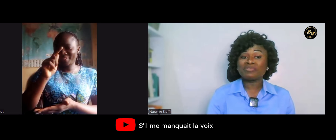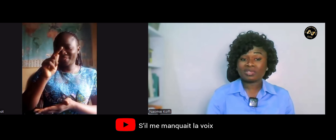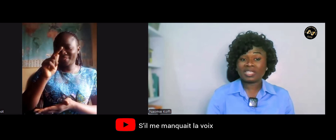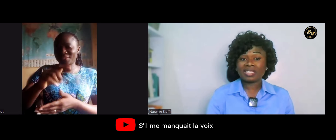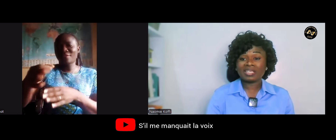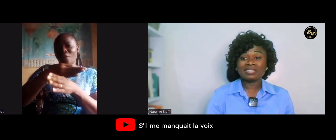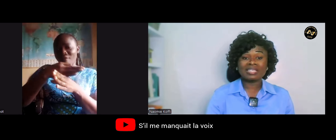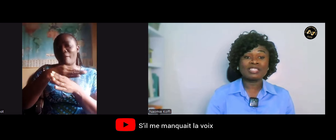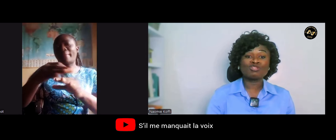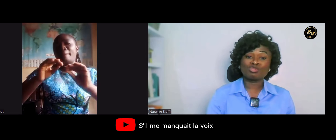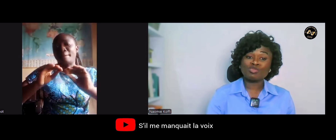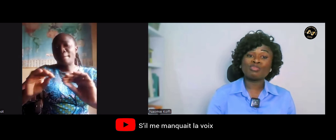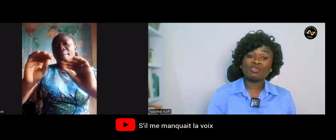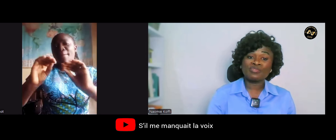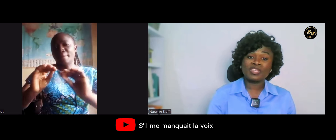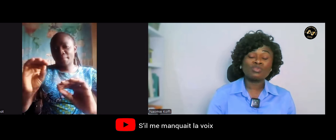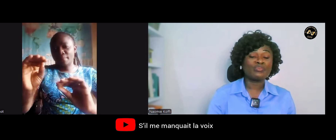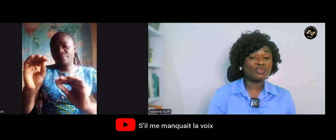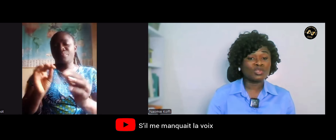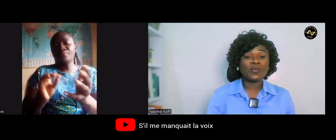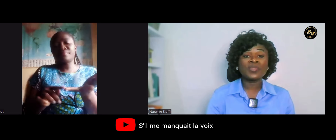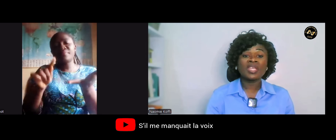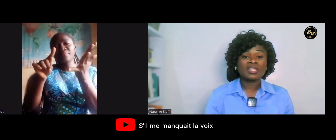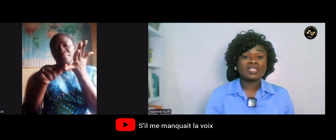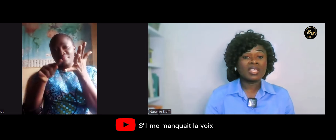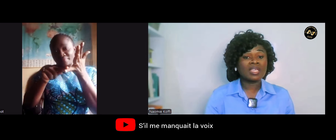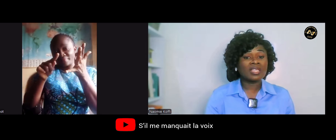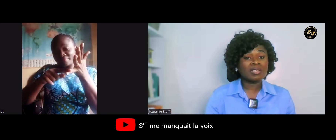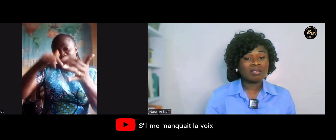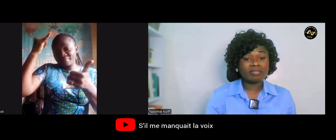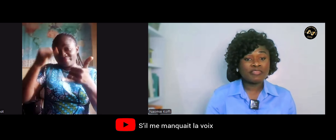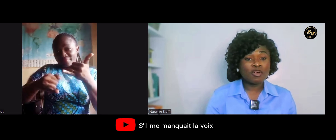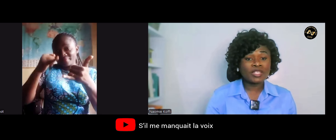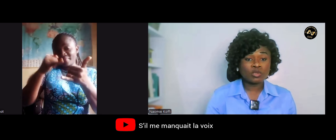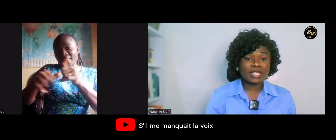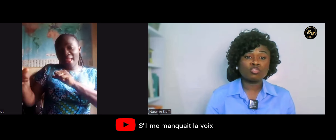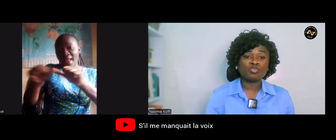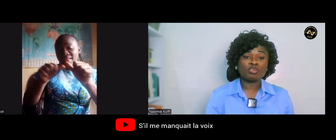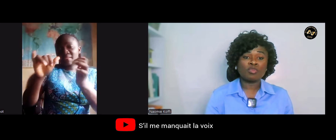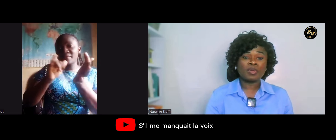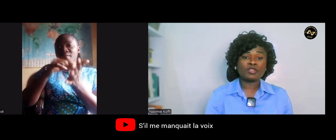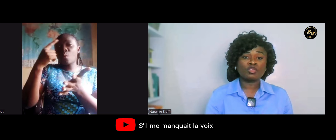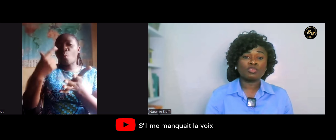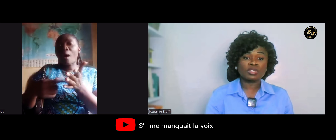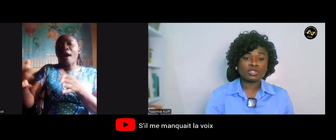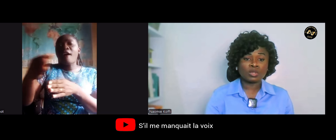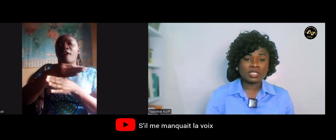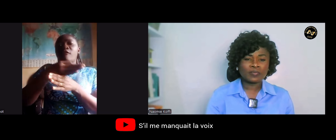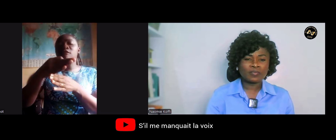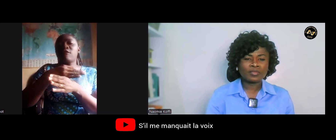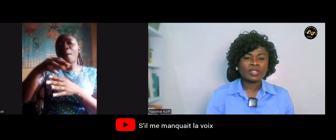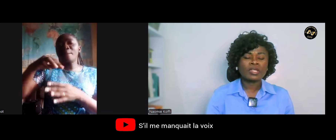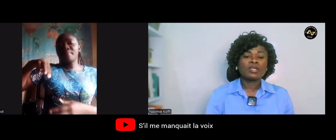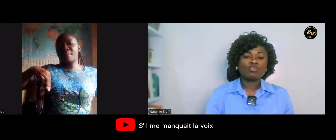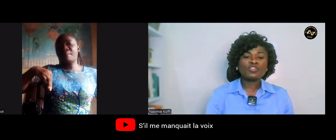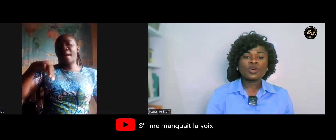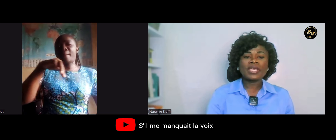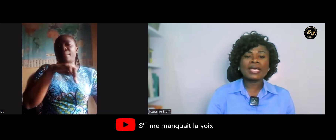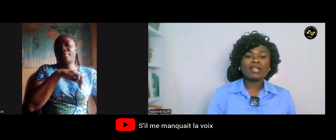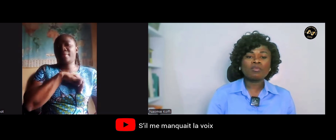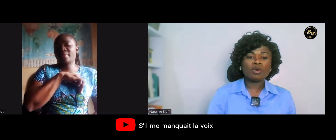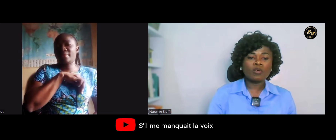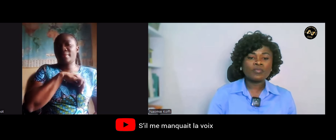pour avorter. Et ça, c'est dangereux pour leur vie. Nous faisons des formations là-dessus pour leur permettre de mieux s'en sortir. Nous